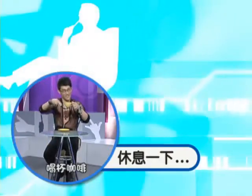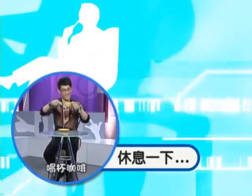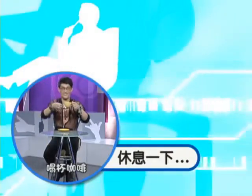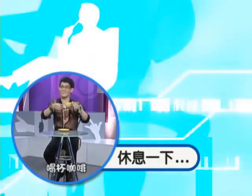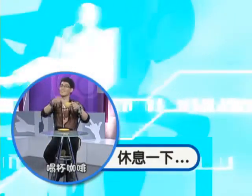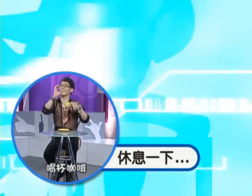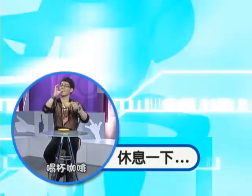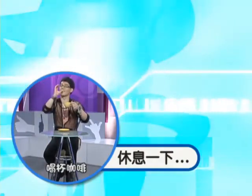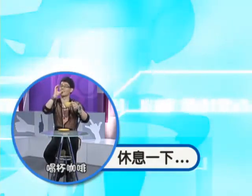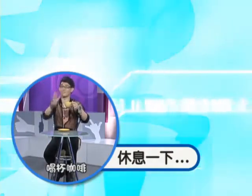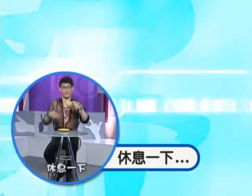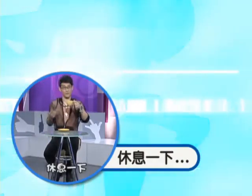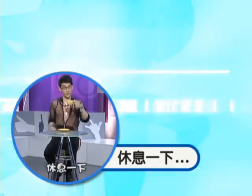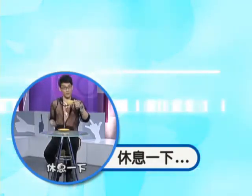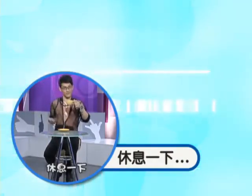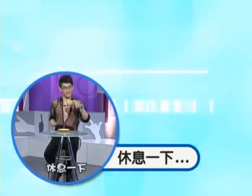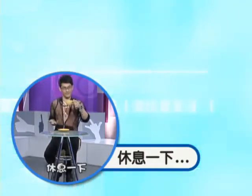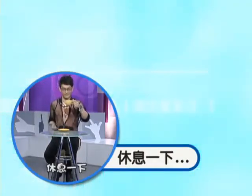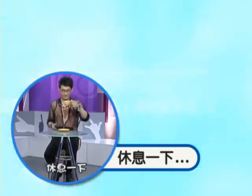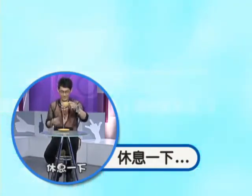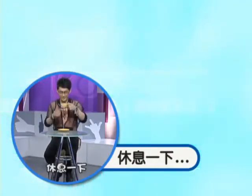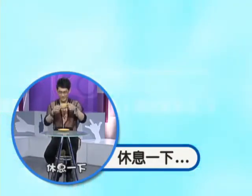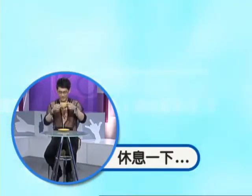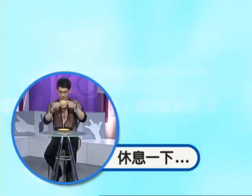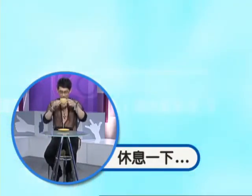杯咖啡，休息一下。